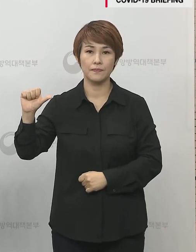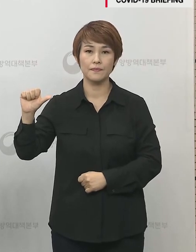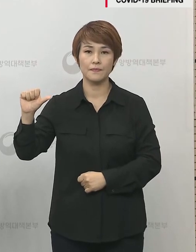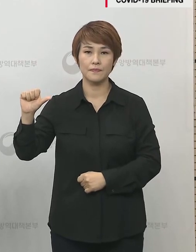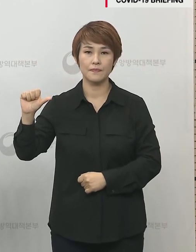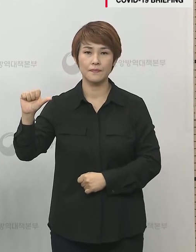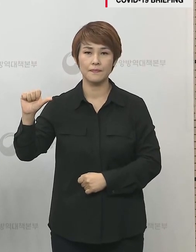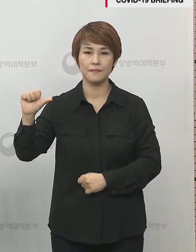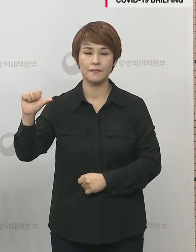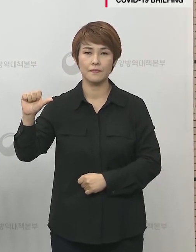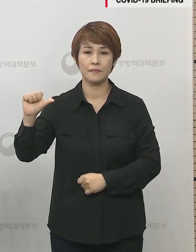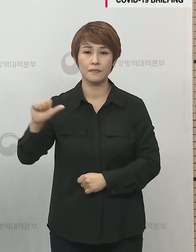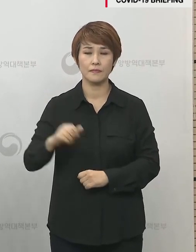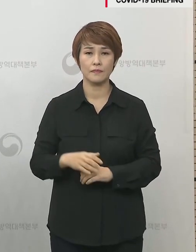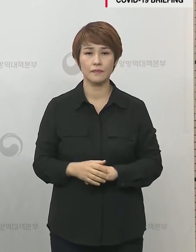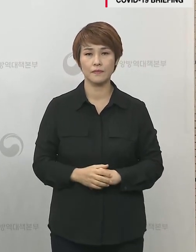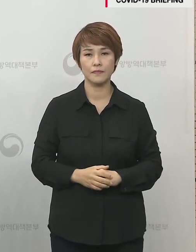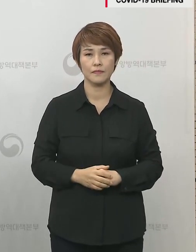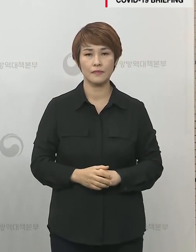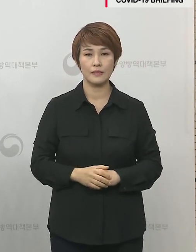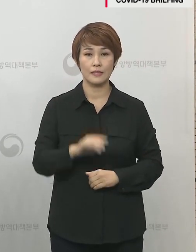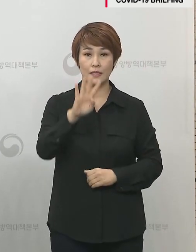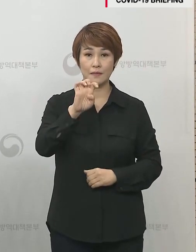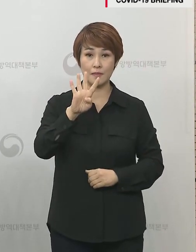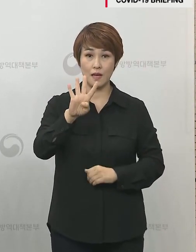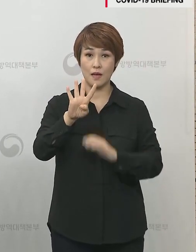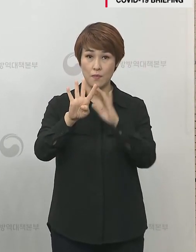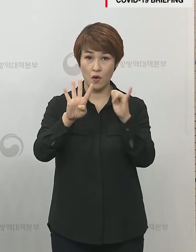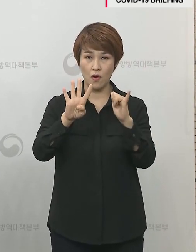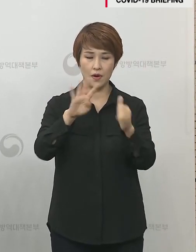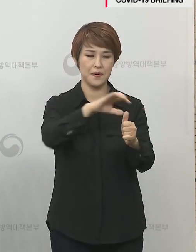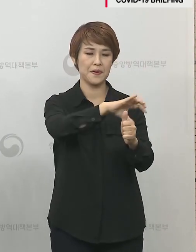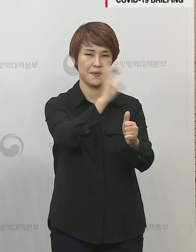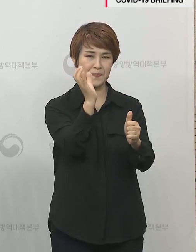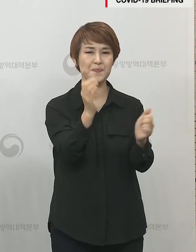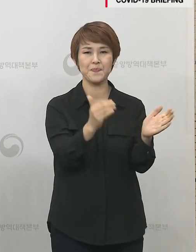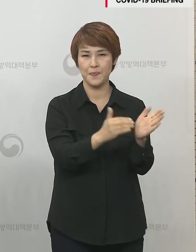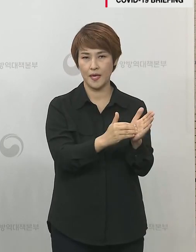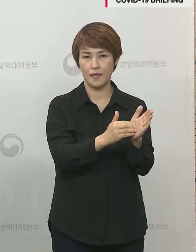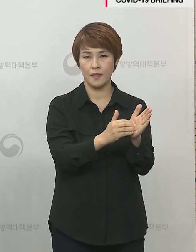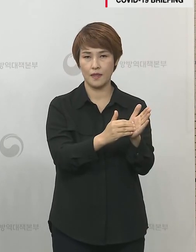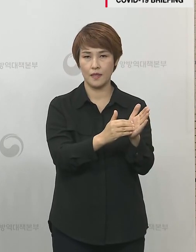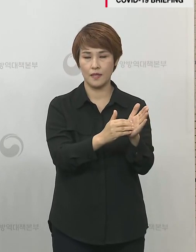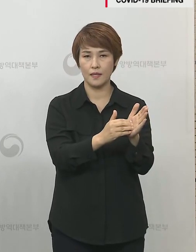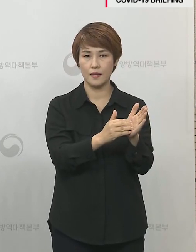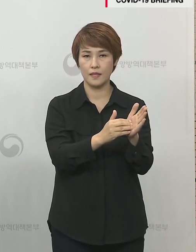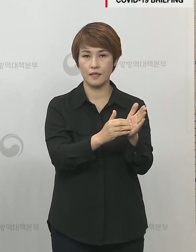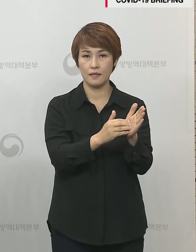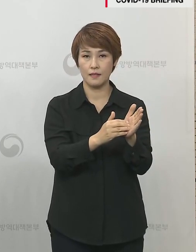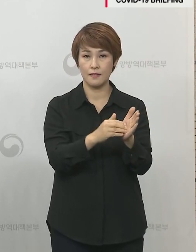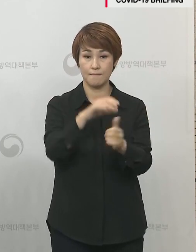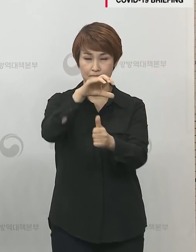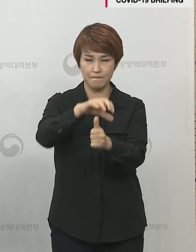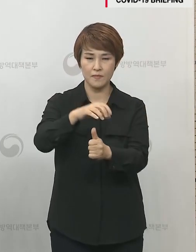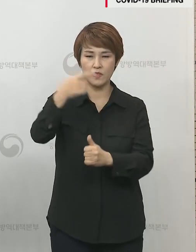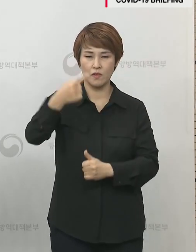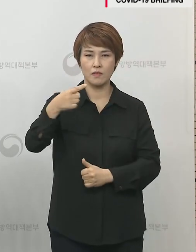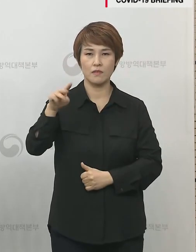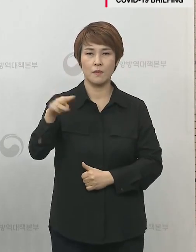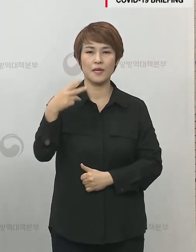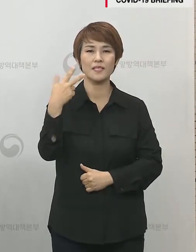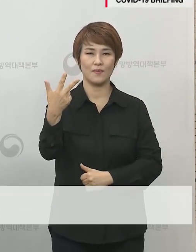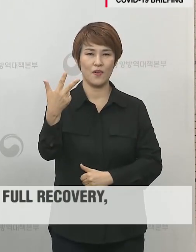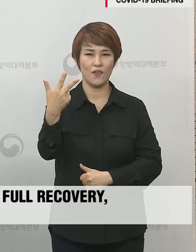cases. 신규로 44명이 And 44 more people have been discharged following full